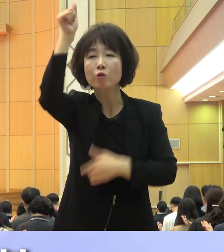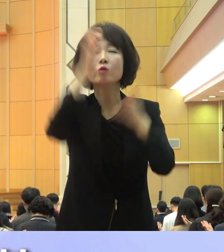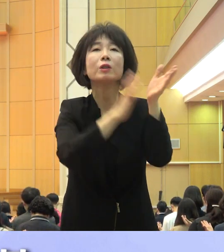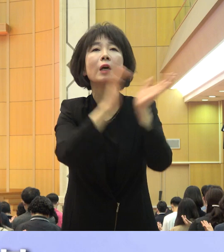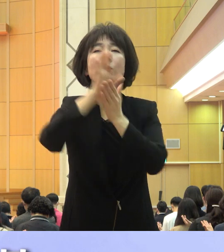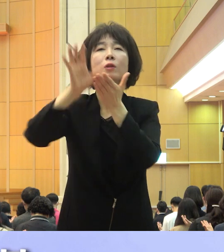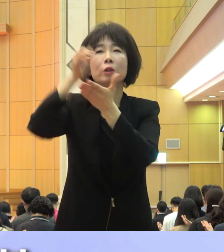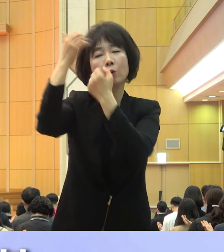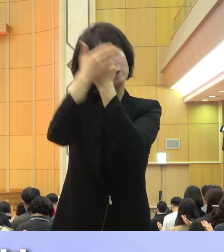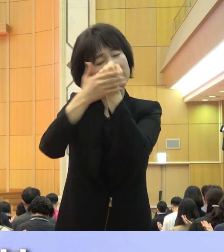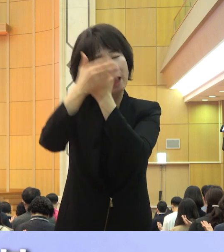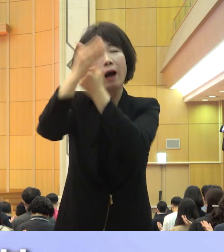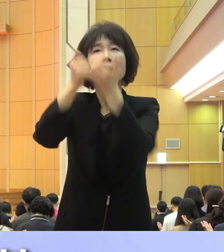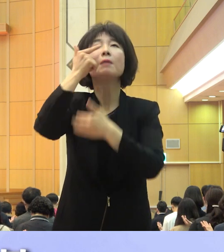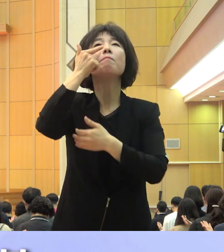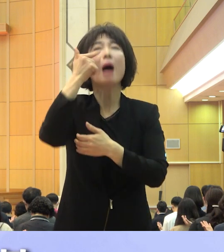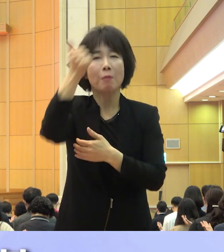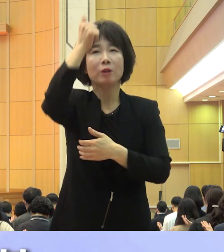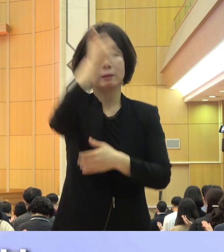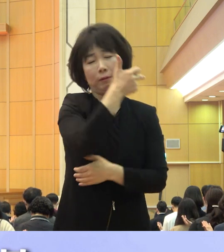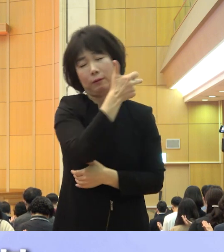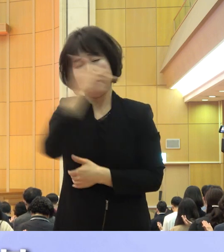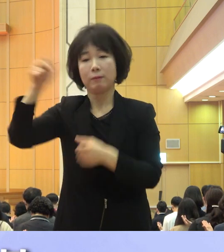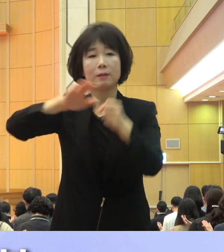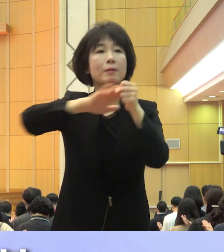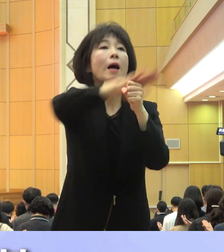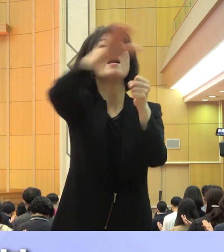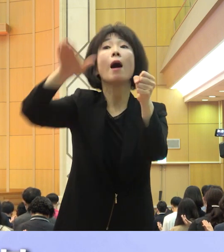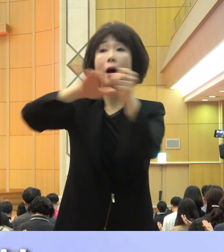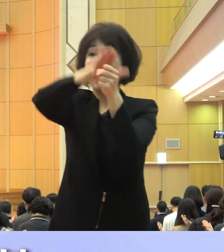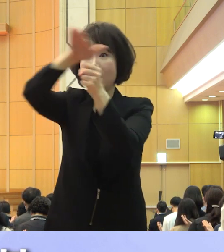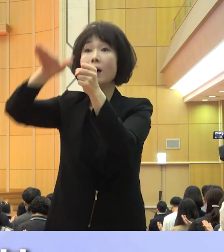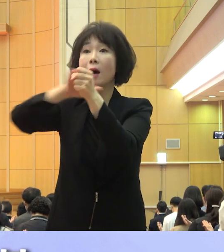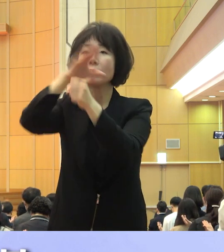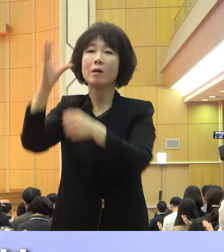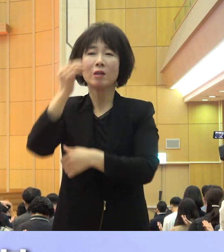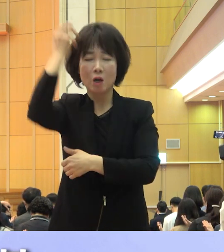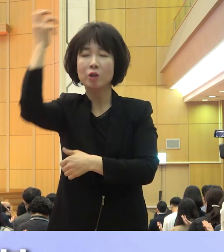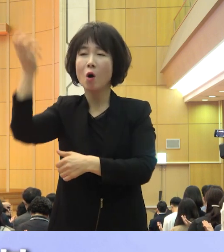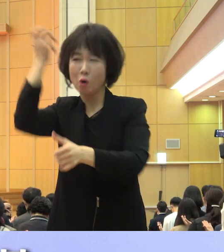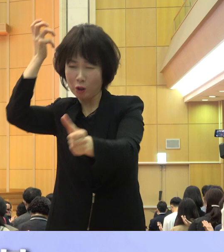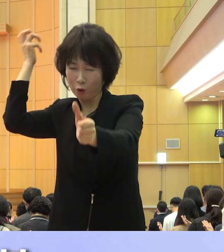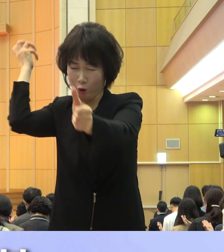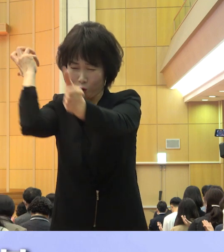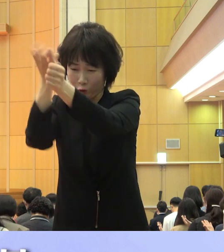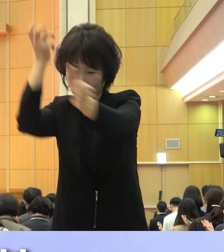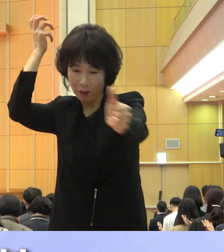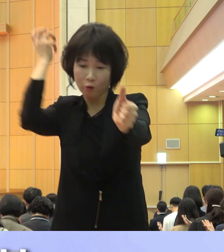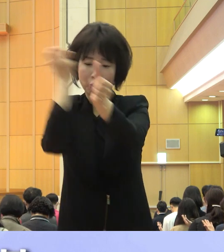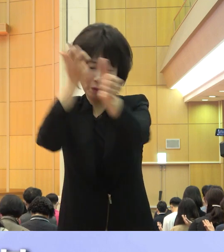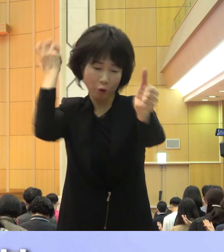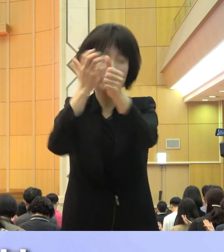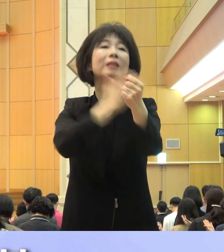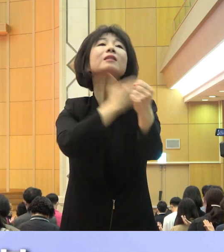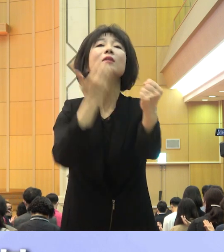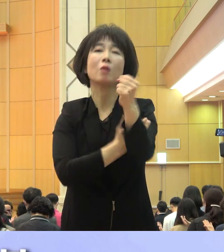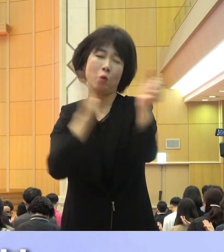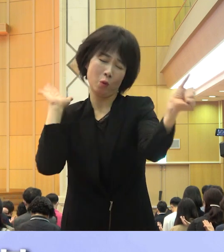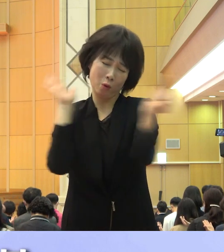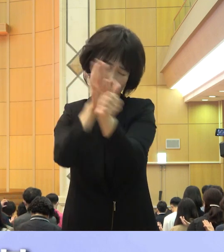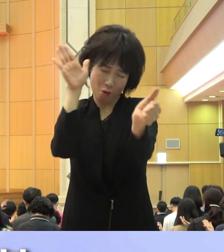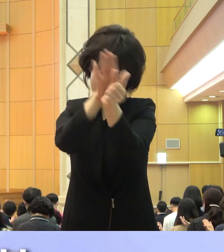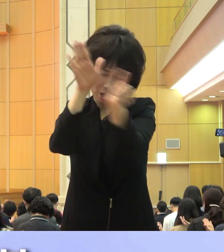주 예수 그리스도의 은혜와 하나님 아버지의 크신 사랑과 성령의 충만과 성령의 능력과